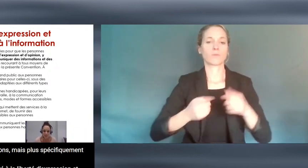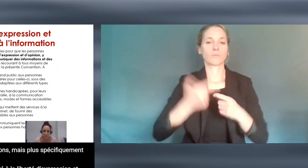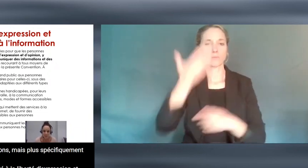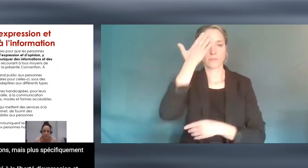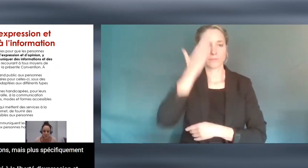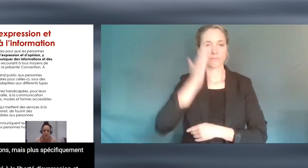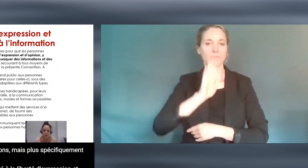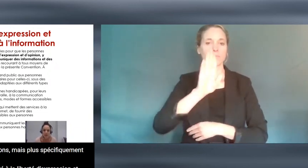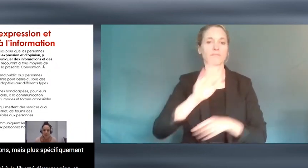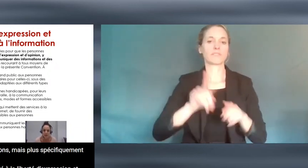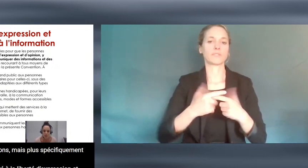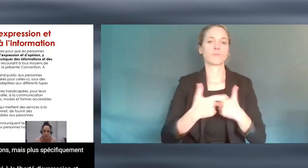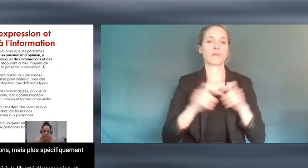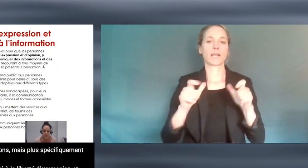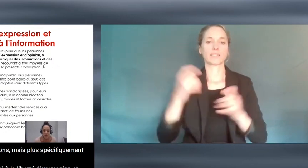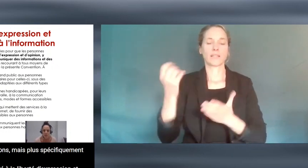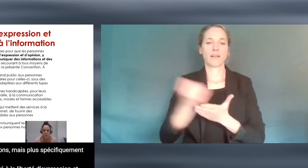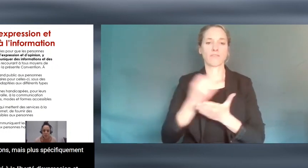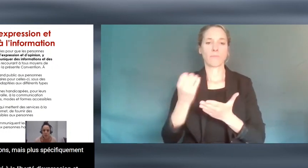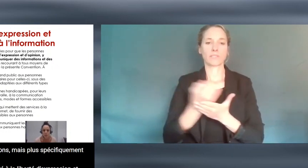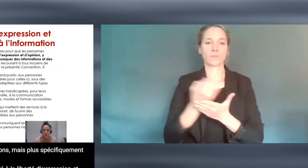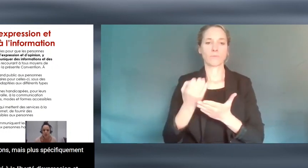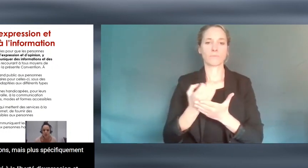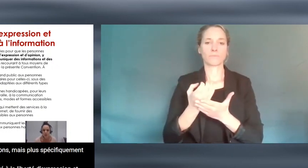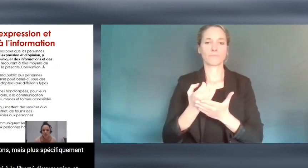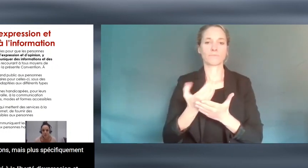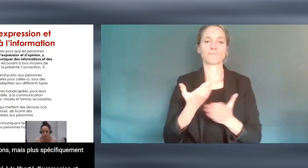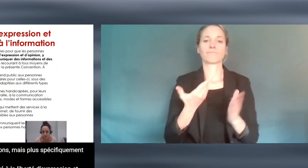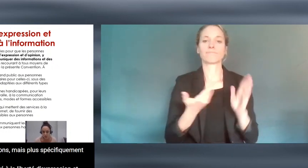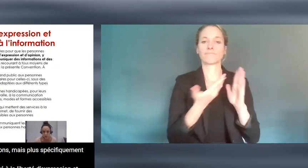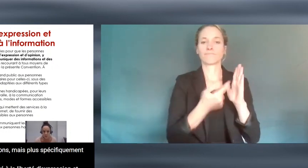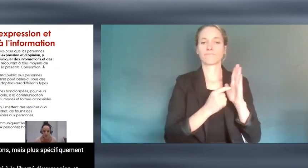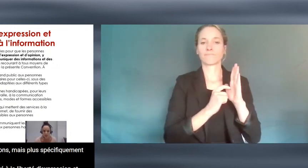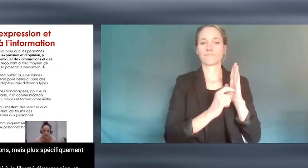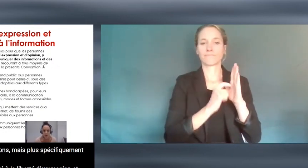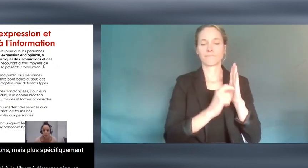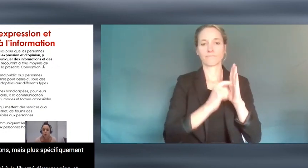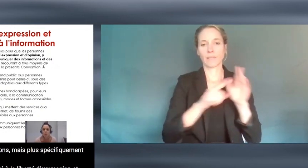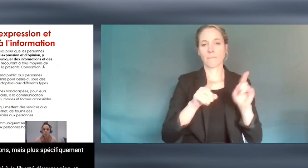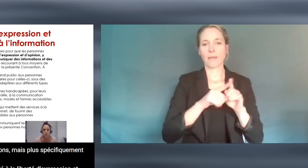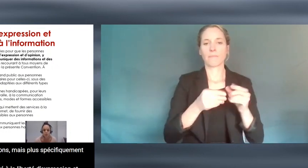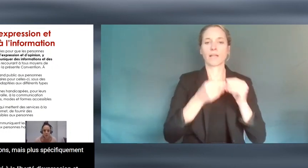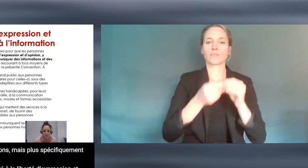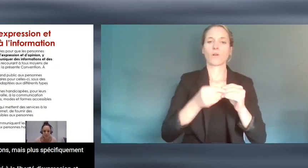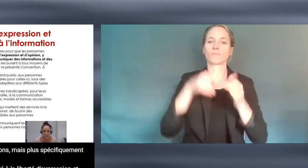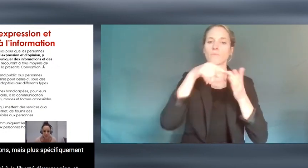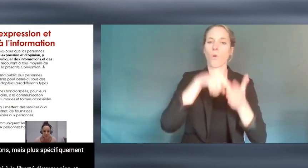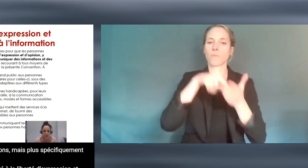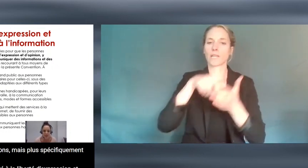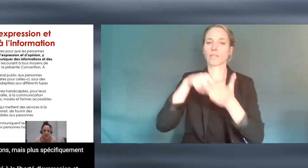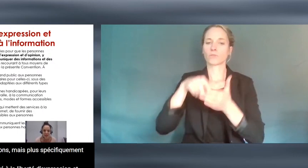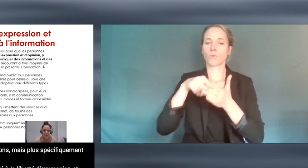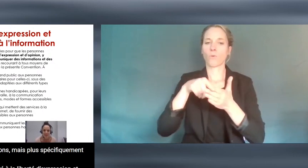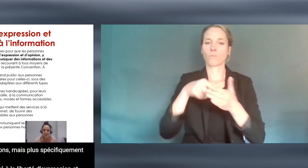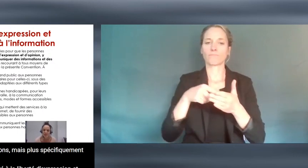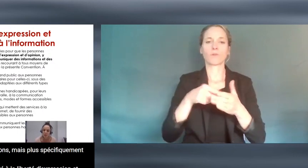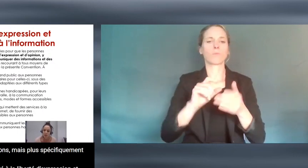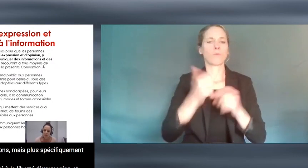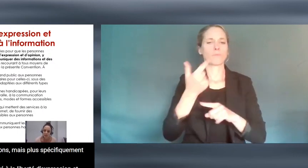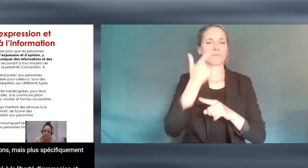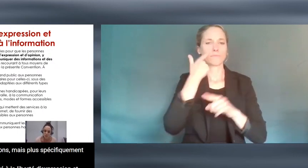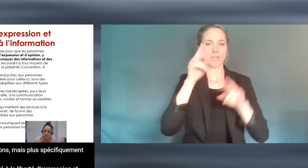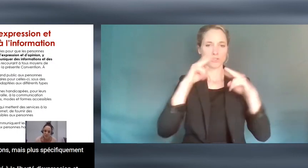à l'information, elle aussi pose différentes obligations. Alors tout d'abord, d'une manière générale,